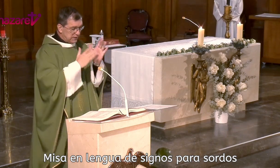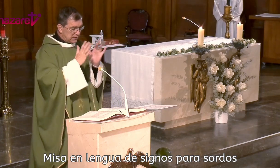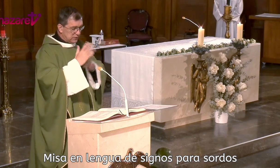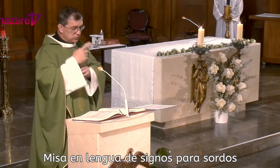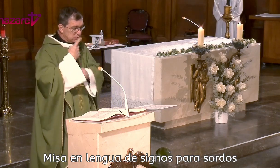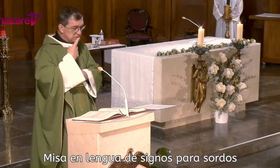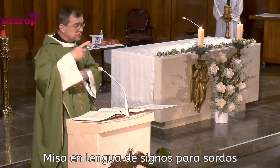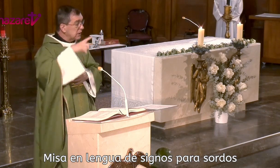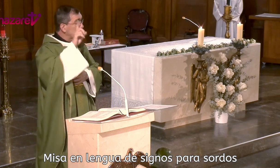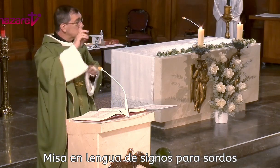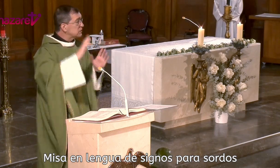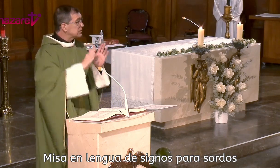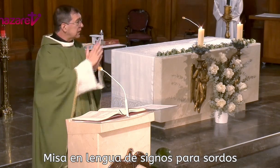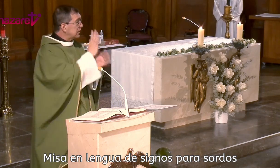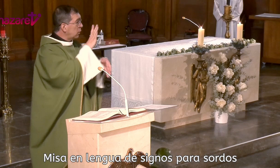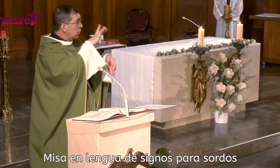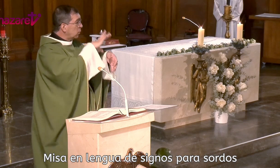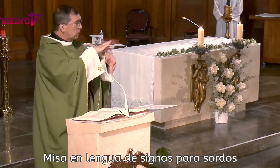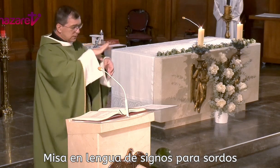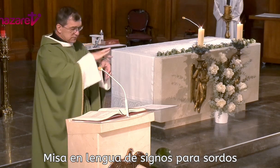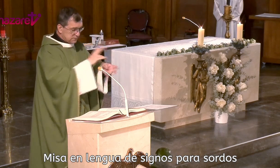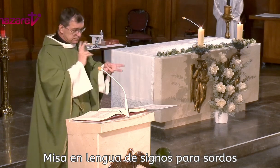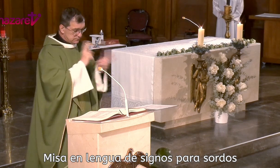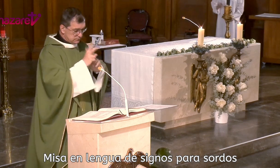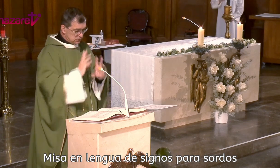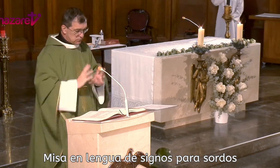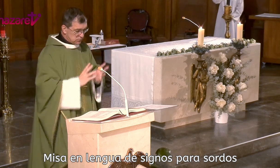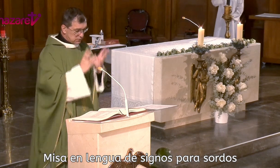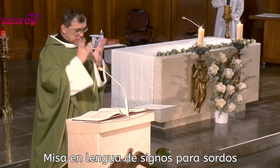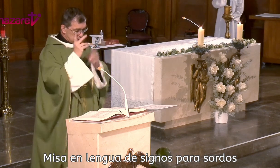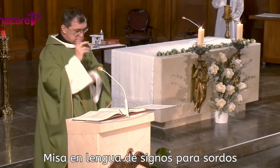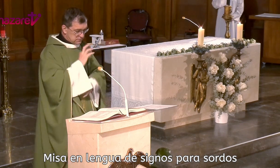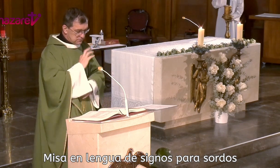Evangelio según San Lucas. Gloria a ti, Señor.